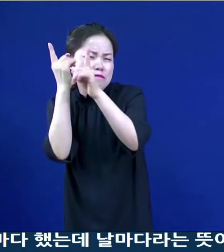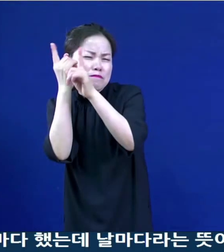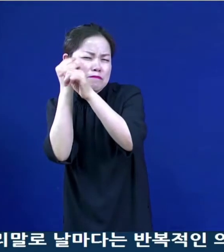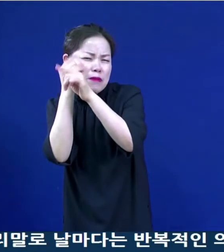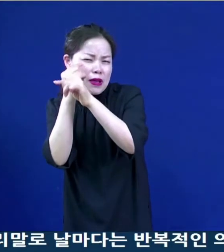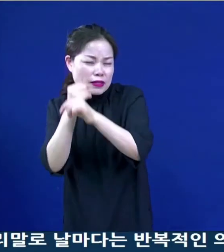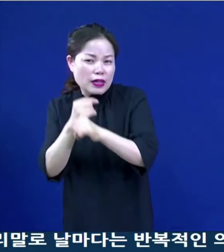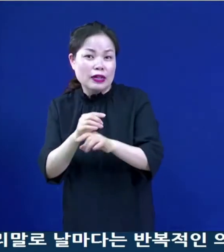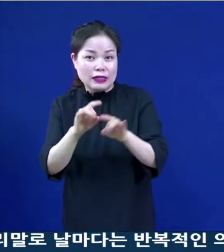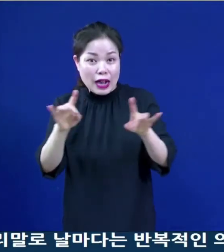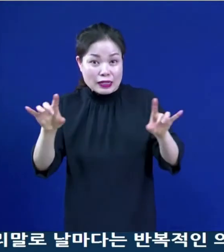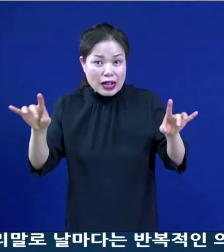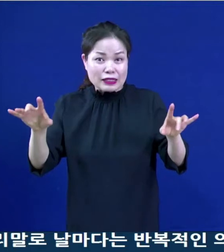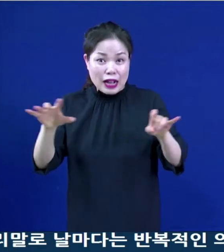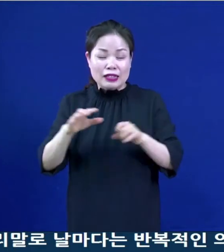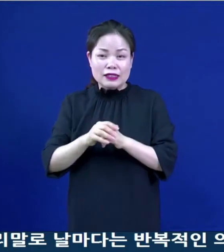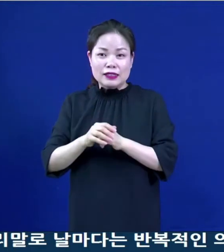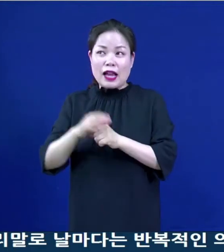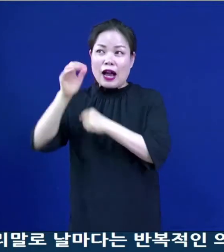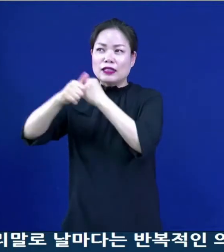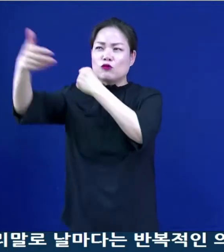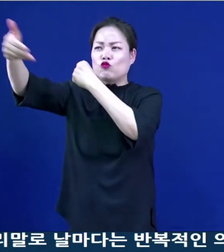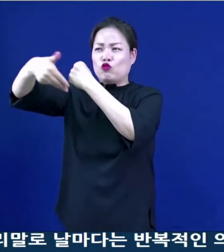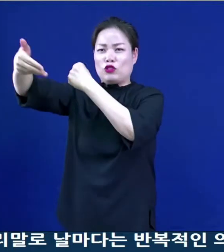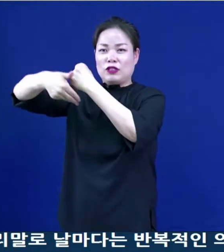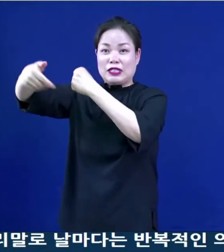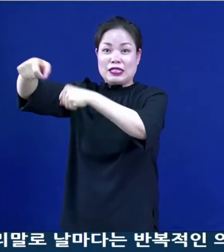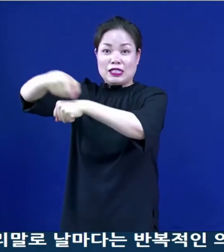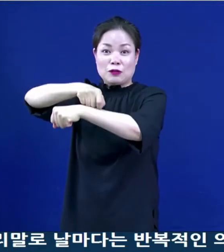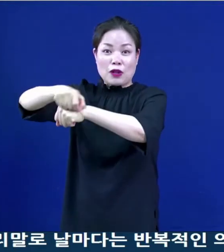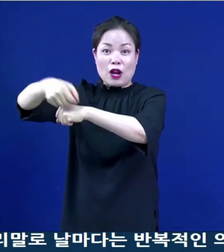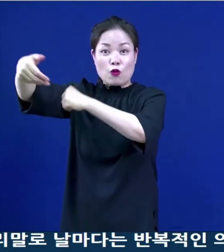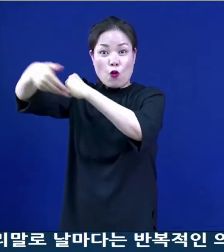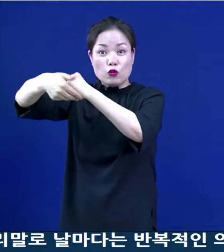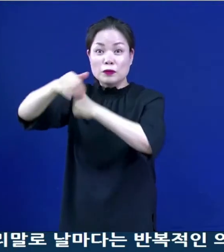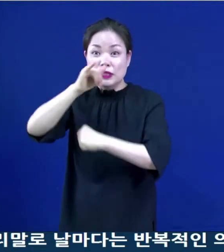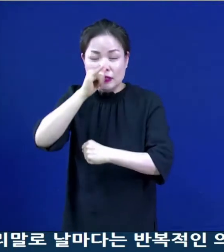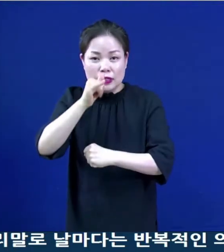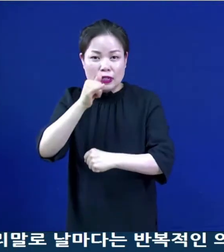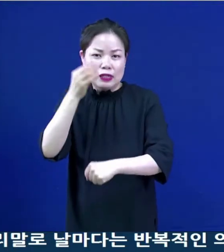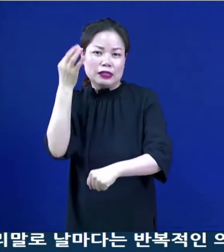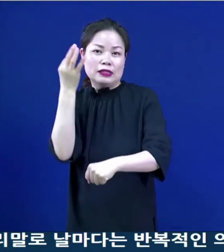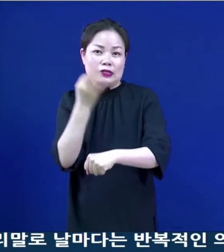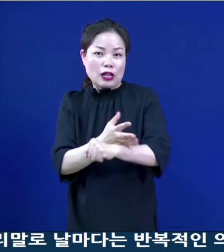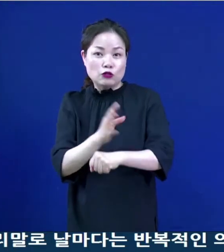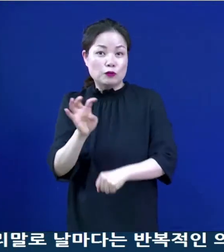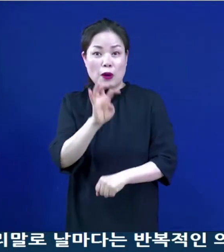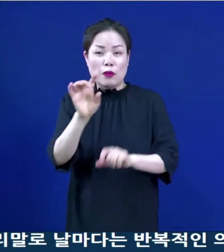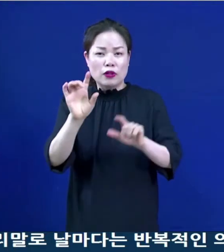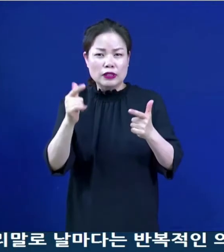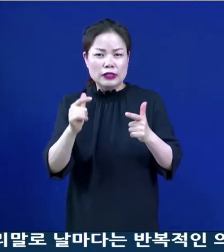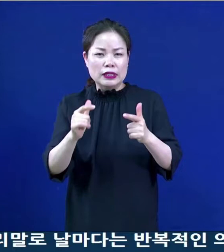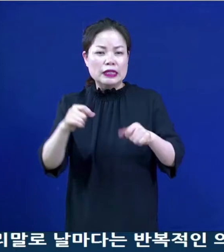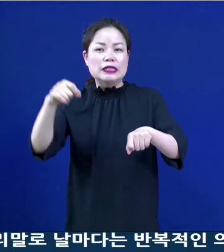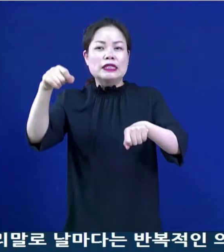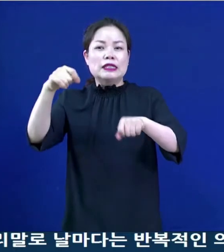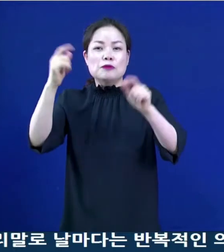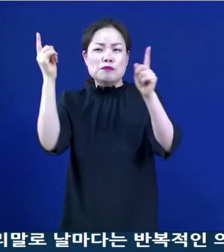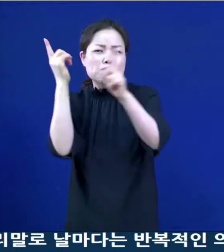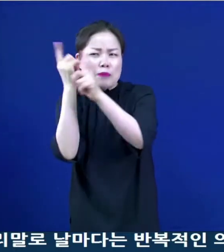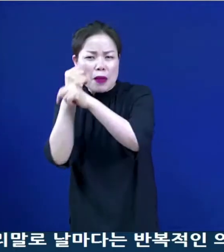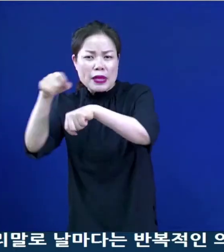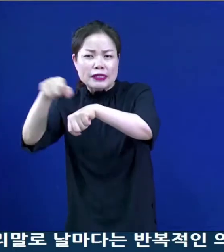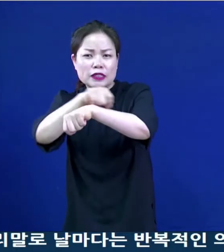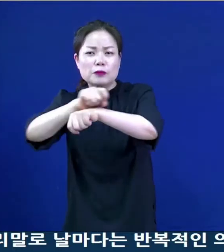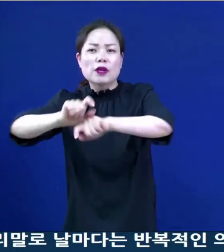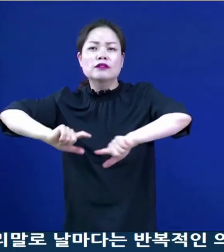사실은 각 날마다 각각 하나님이 주시는 특별한 게 있는 거야. 그러니까 단순 반복이 아니라는 거예요. 그날에 특별한 걸 주시는